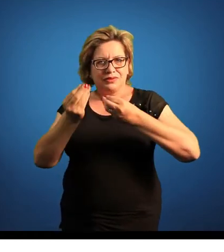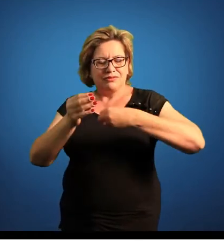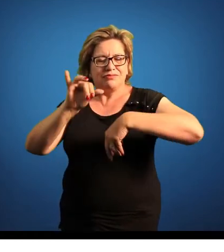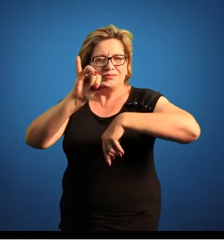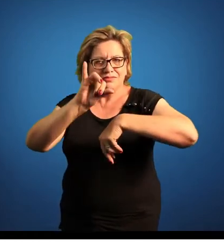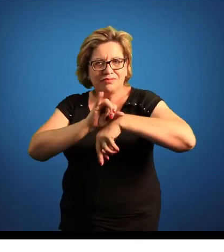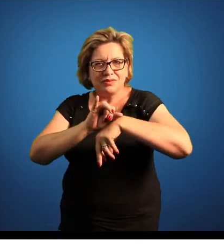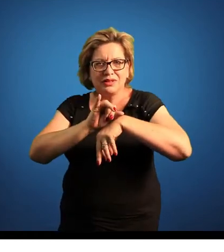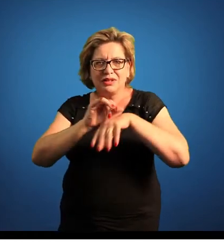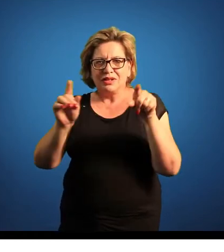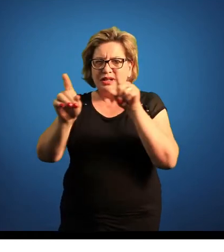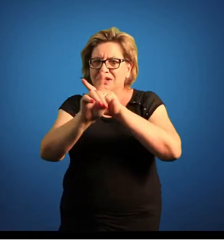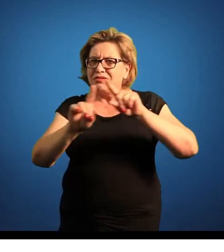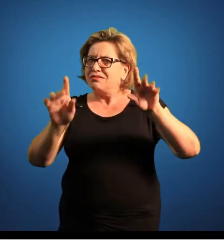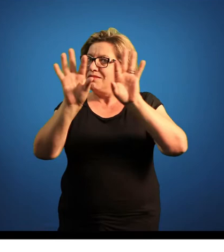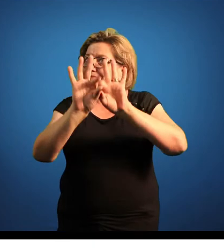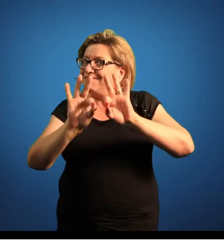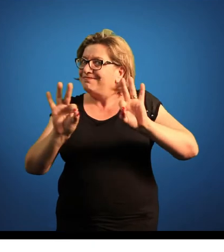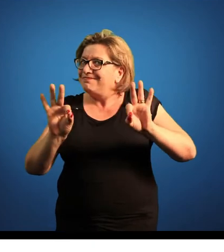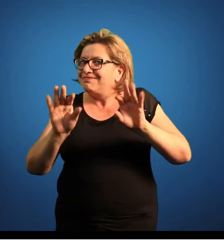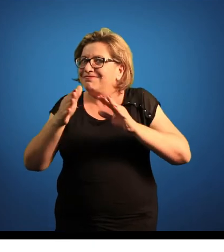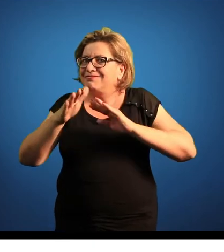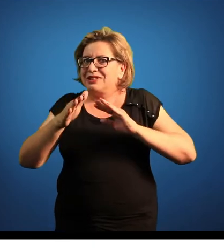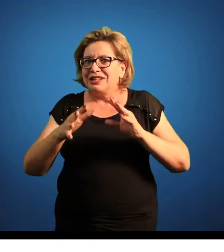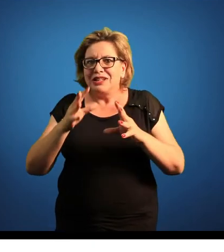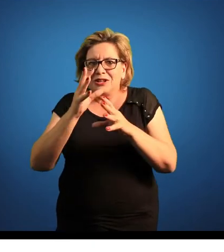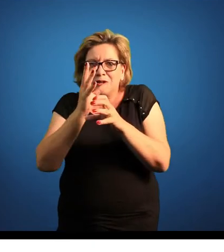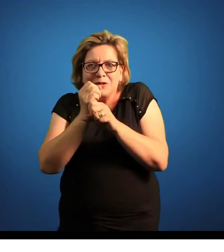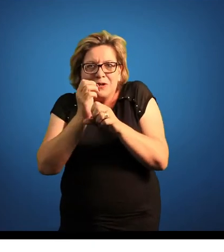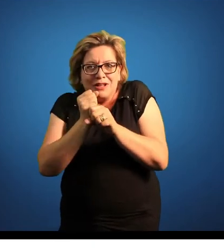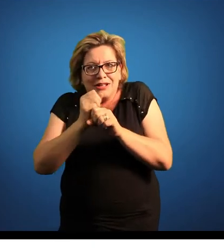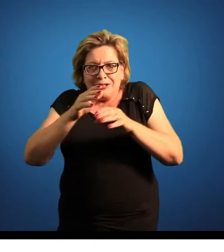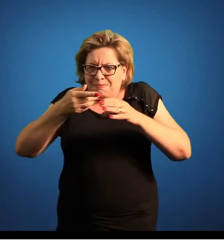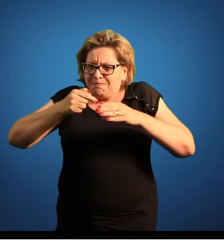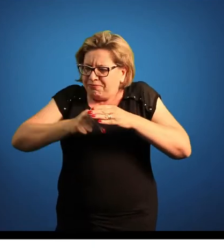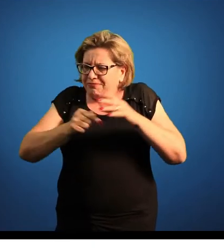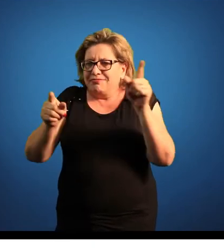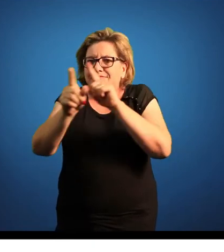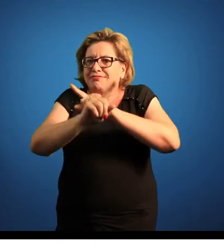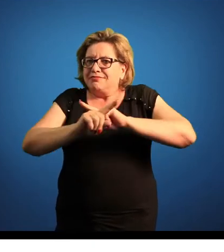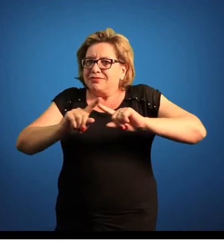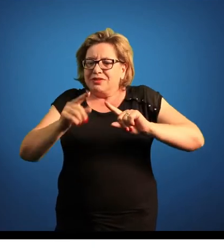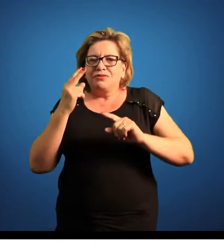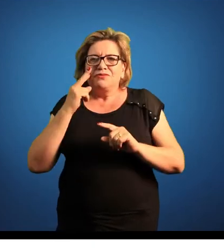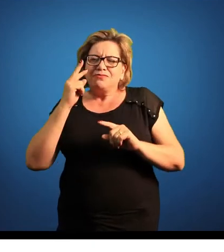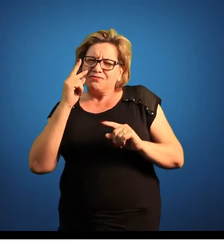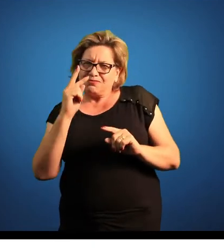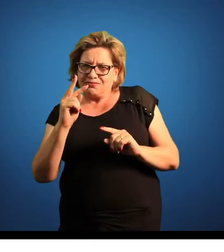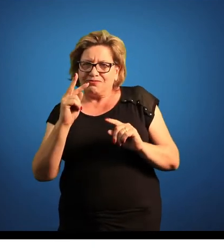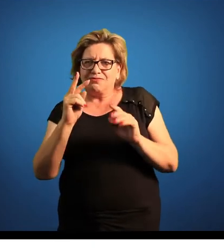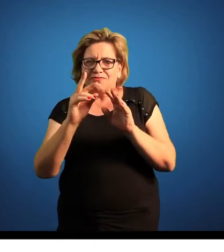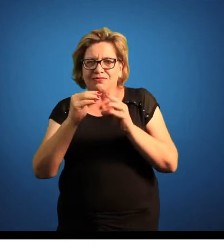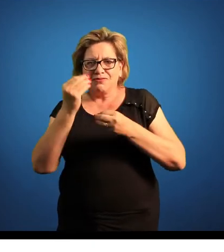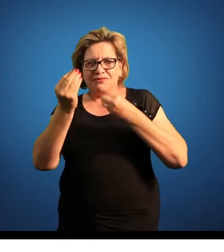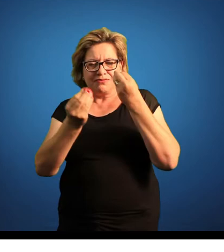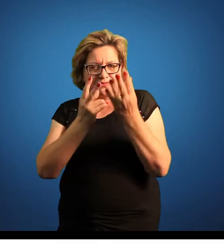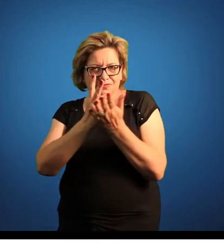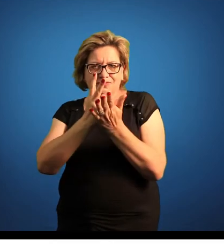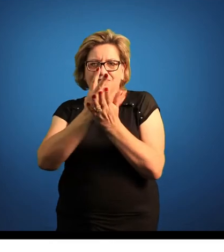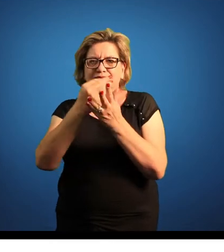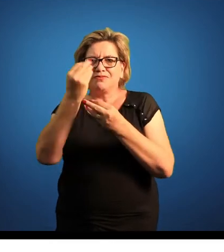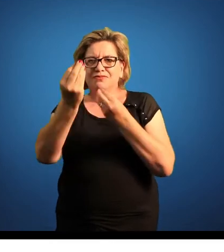tendência central não é tão simples assim. O cálculo não é nada complexo, né? A gente vai ver cada uma